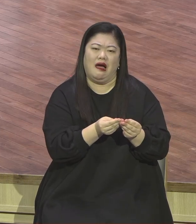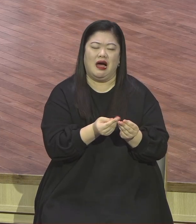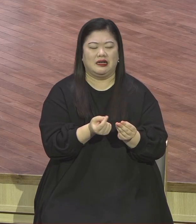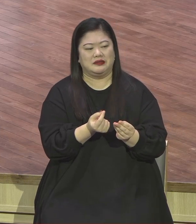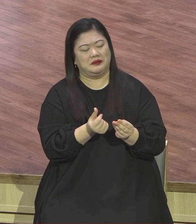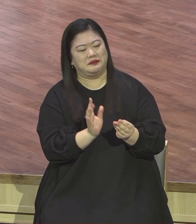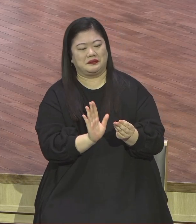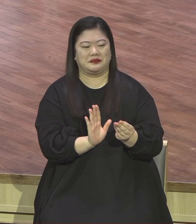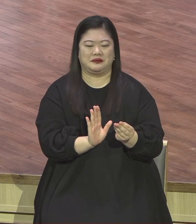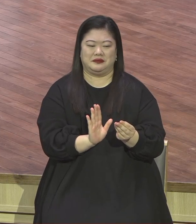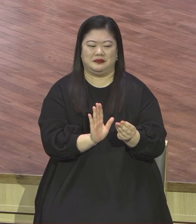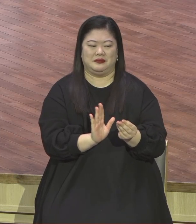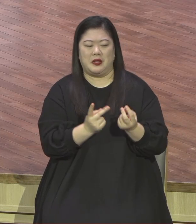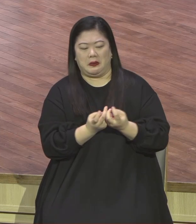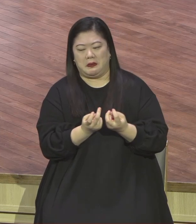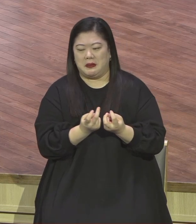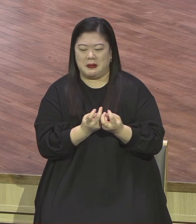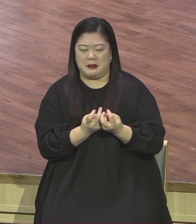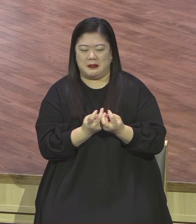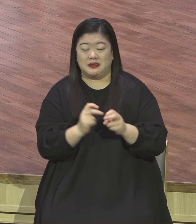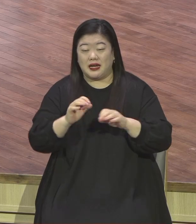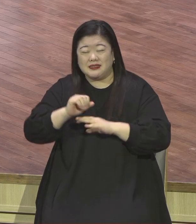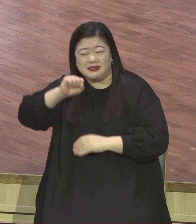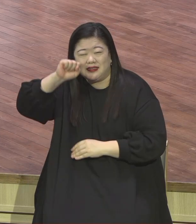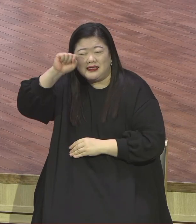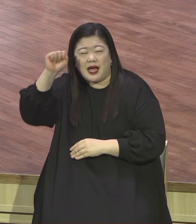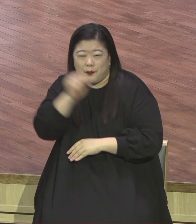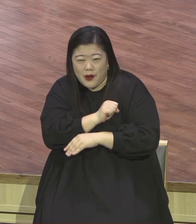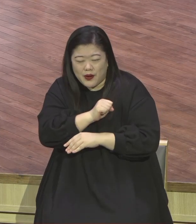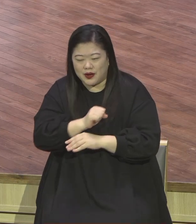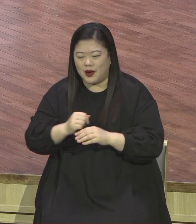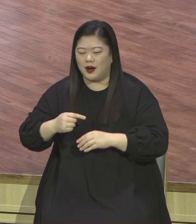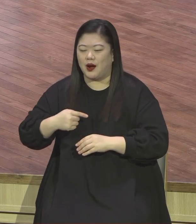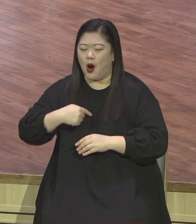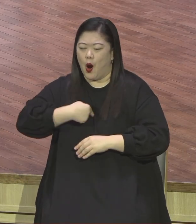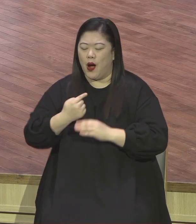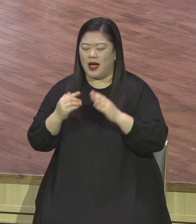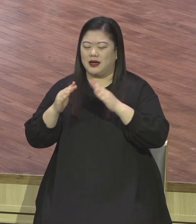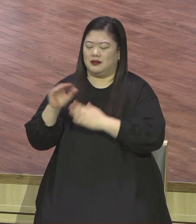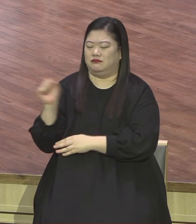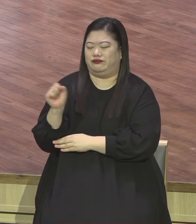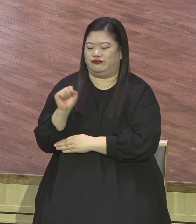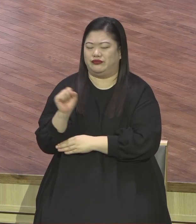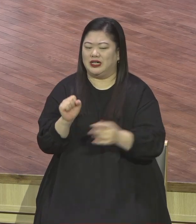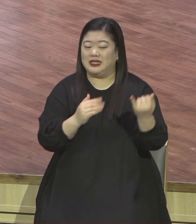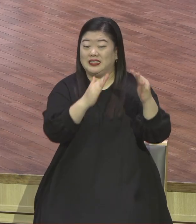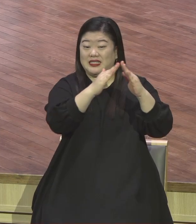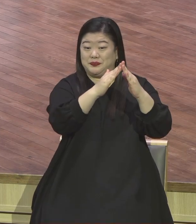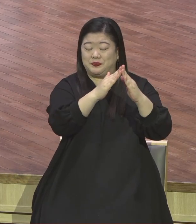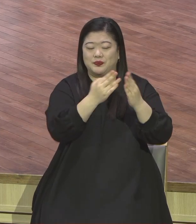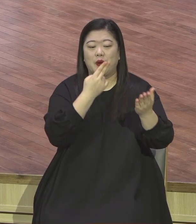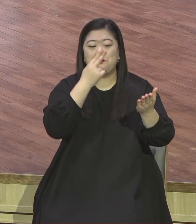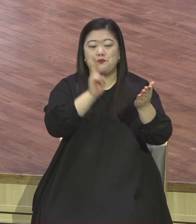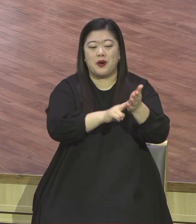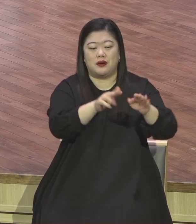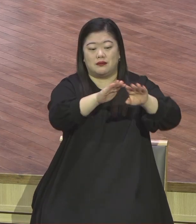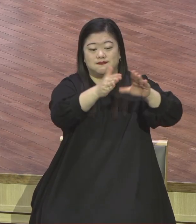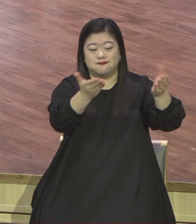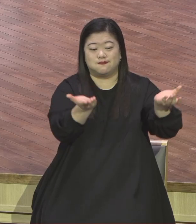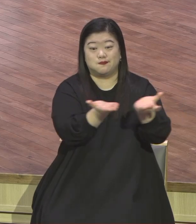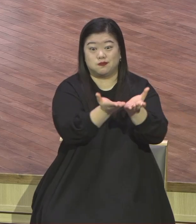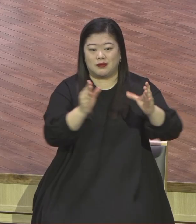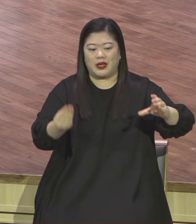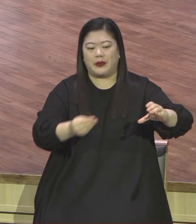새벽 기도를 마치고 새벽에 운전해 가가지고 이 왕은니 집에 우체통에 넣어놨어요 넣어놓고 돌아왔는데